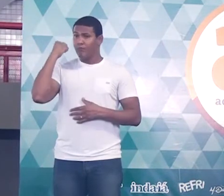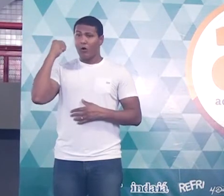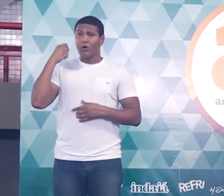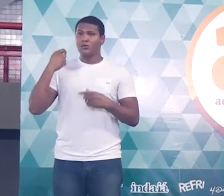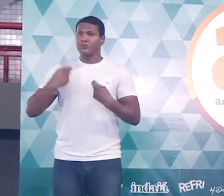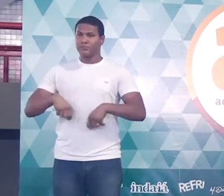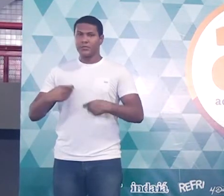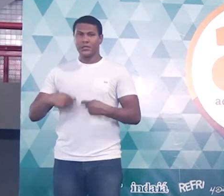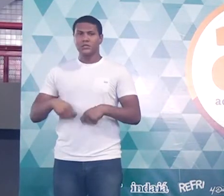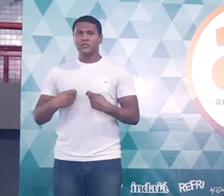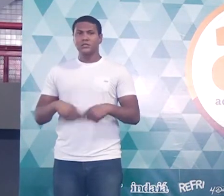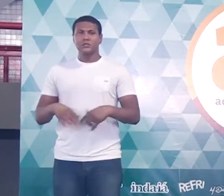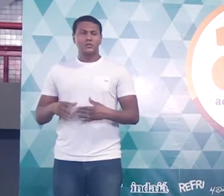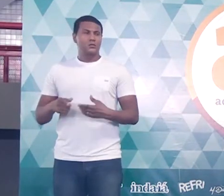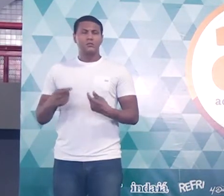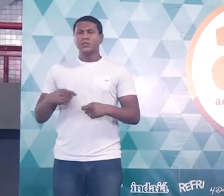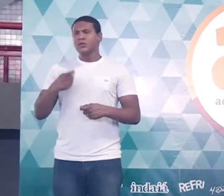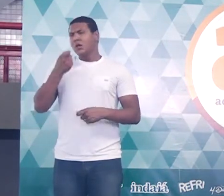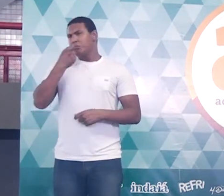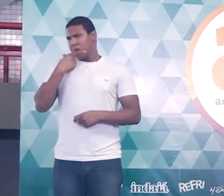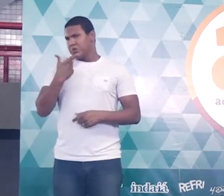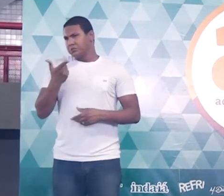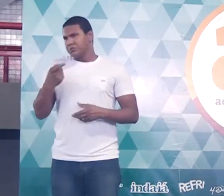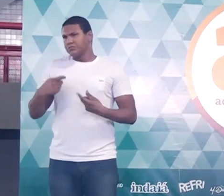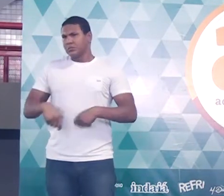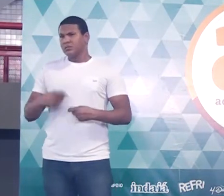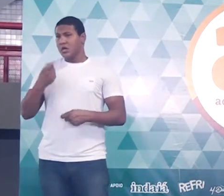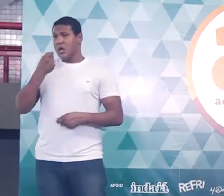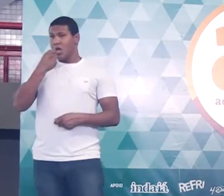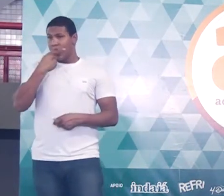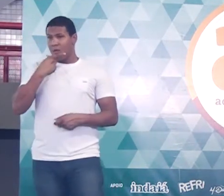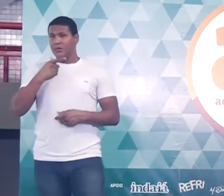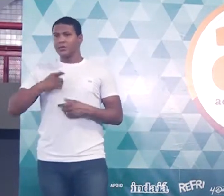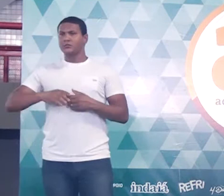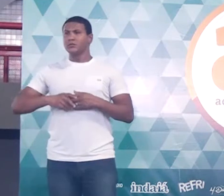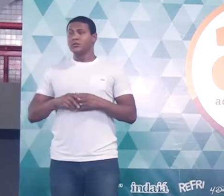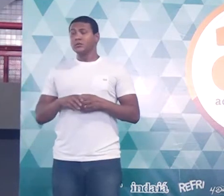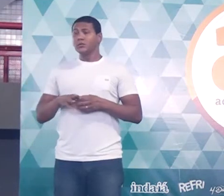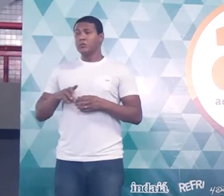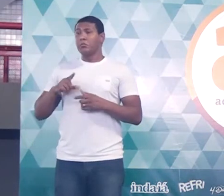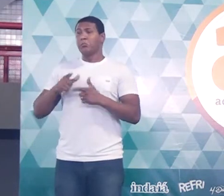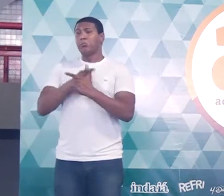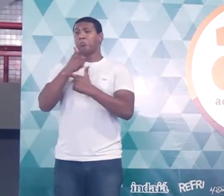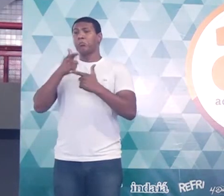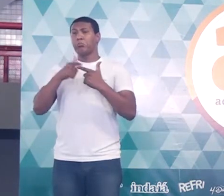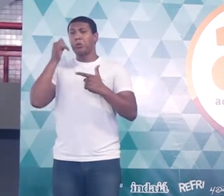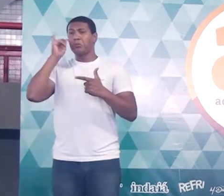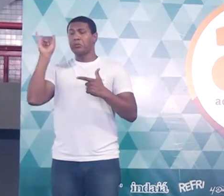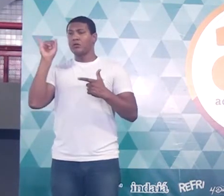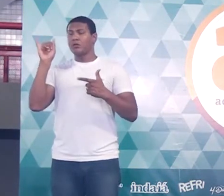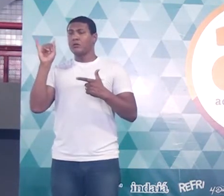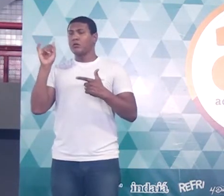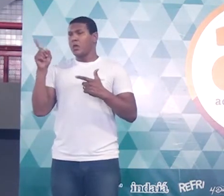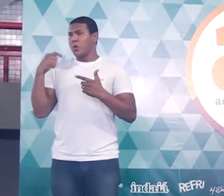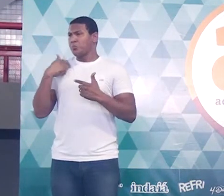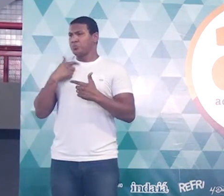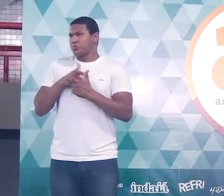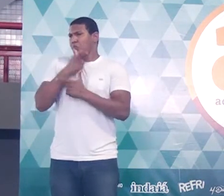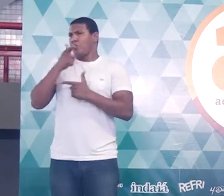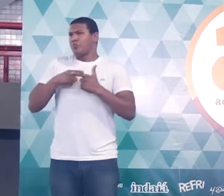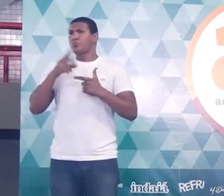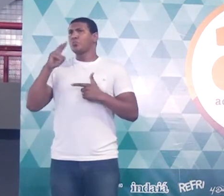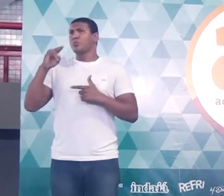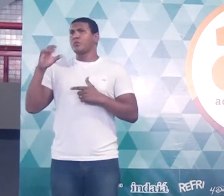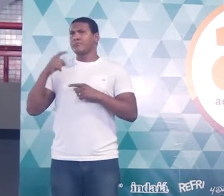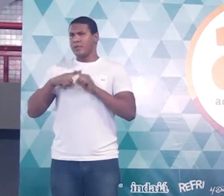tomar um remédio, né? Para você não vir a ter convulsão de novo. Nunca tive de novo, não. Mas eu